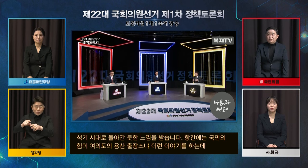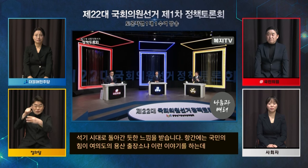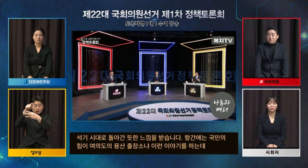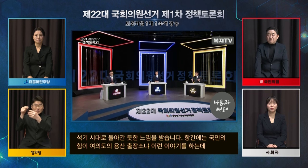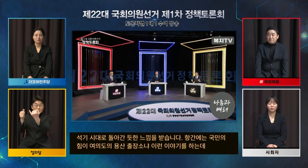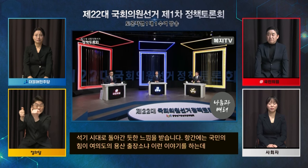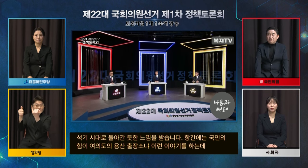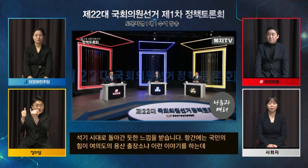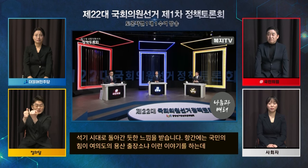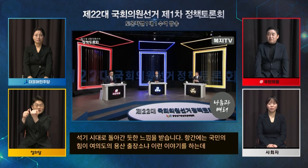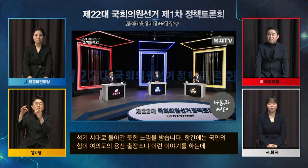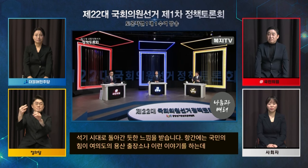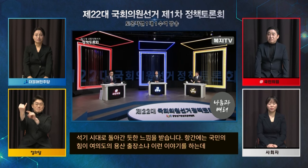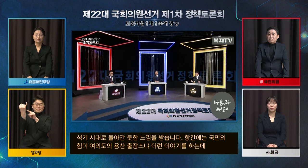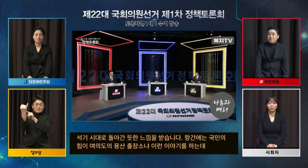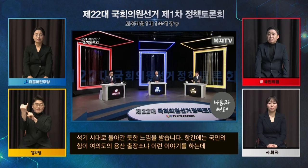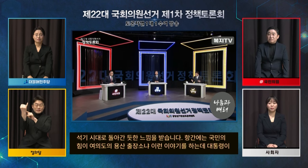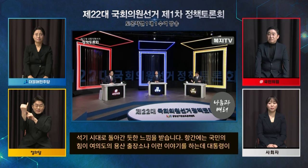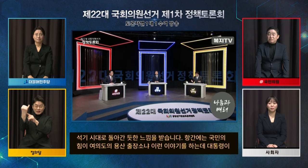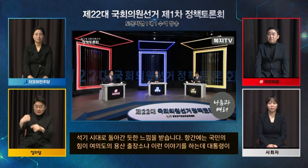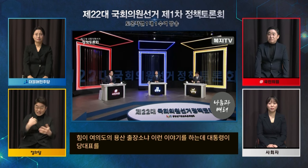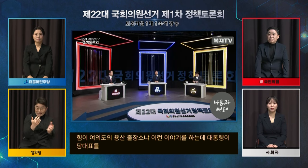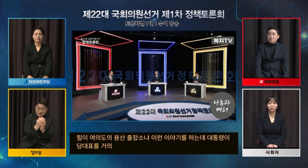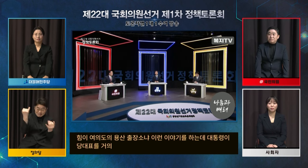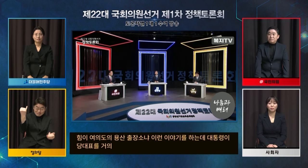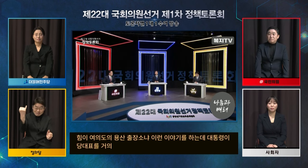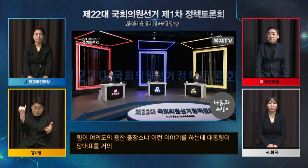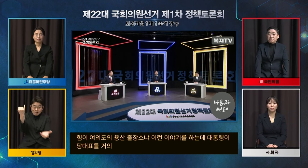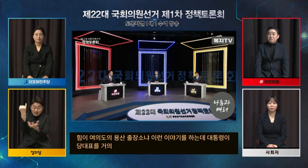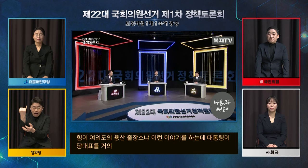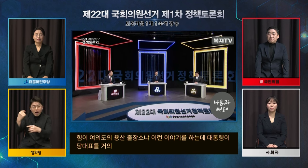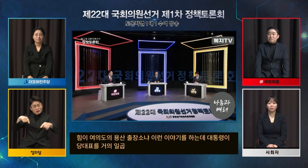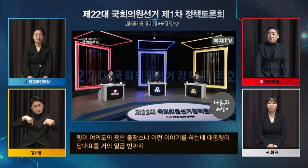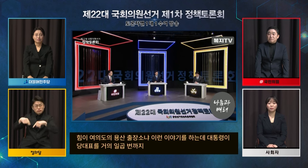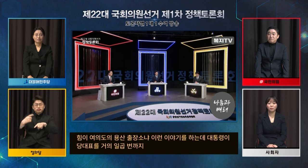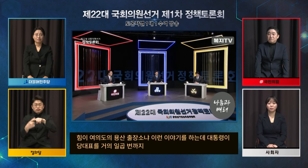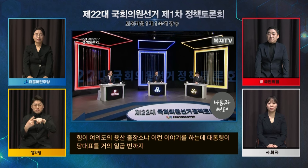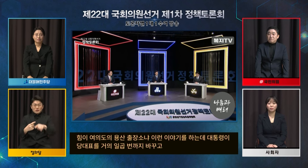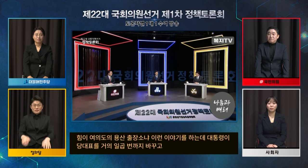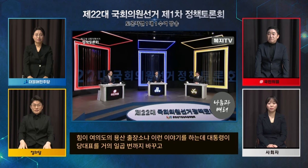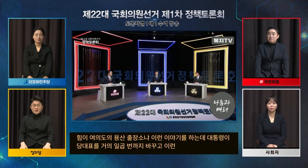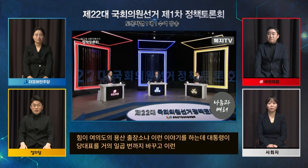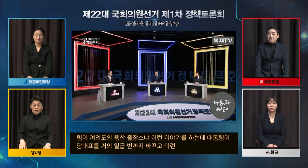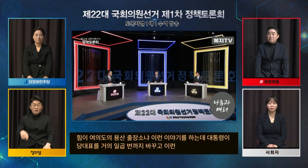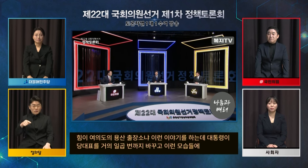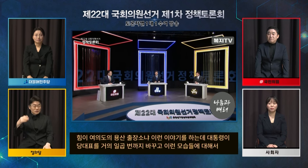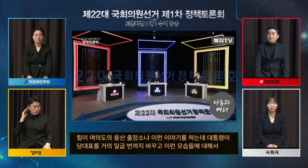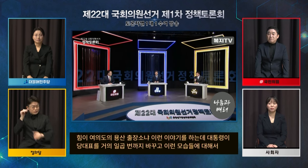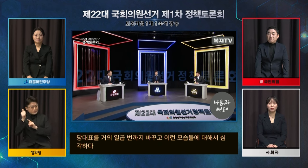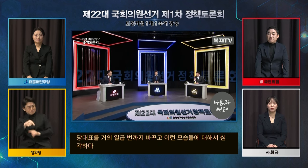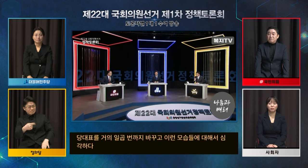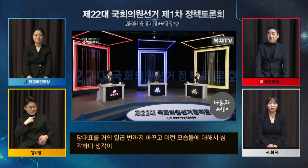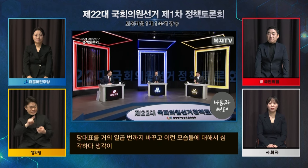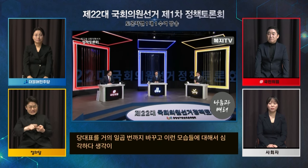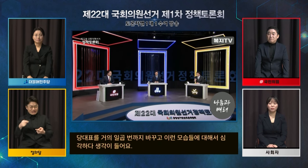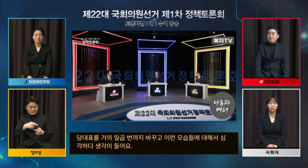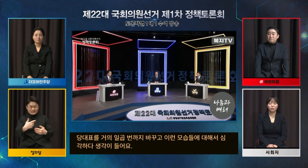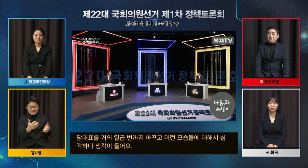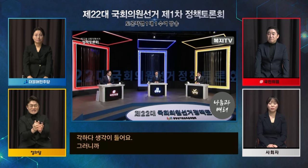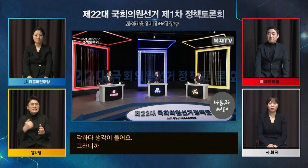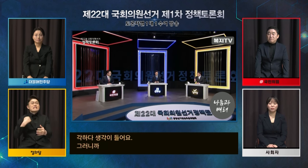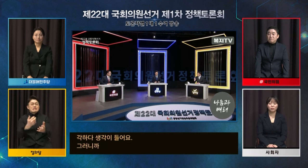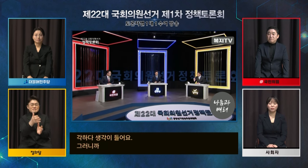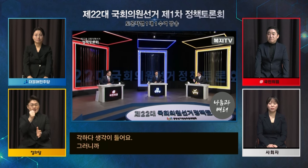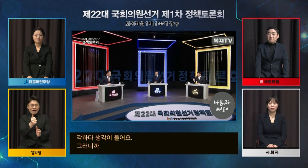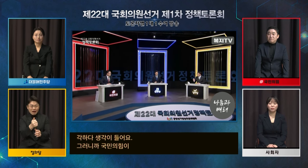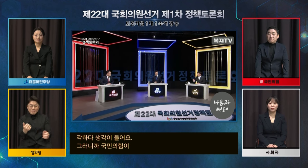대통령이 당대표를 거의 7번까지나 바꾸고 이런 모습들에 대해서 좀 심각하다고 생각이 들어요. 그러니까 국민의힘이